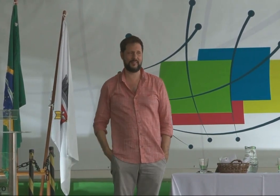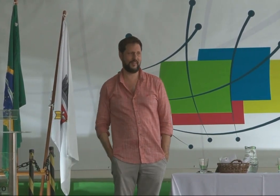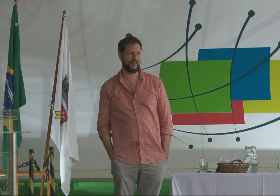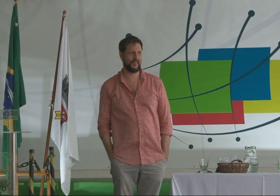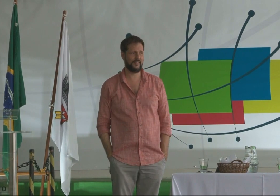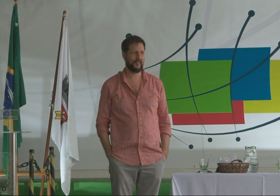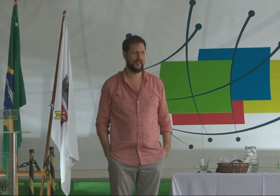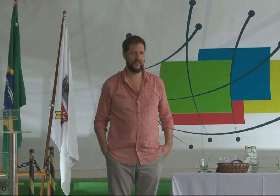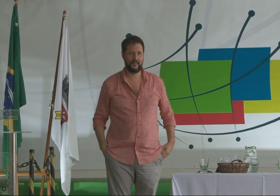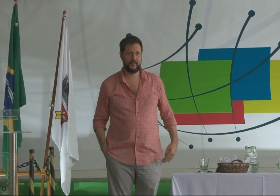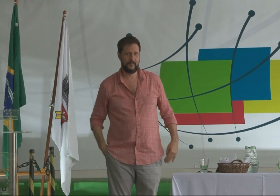Está difícil, essa.